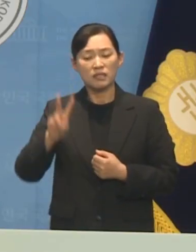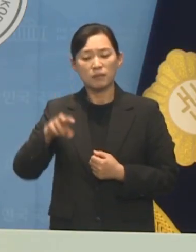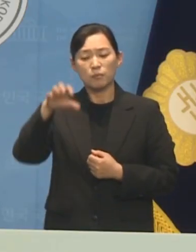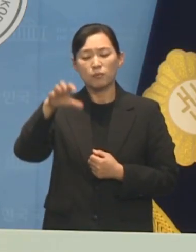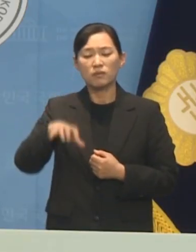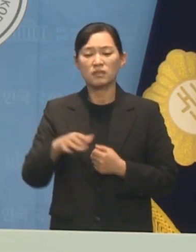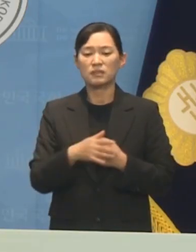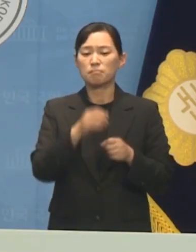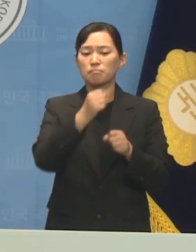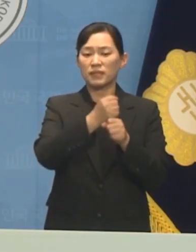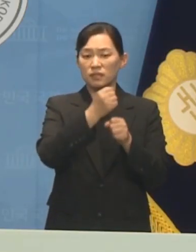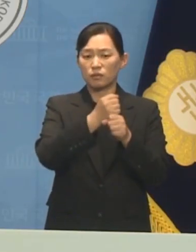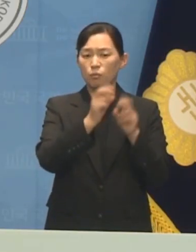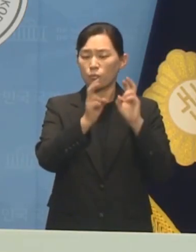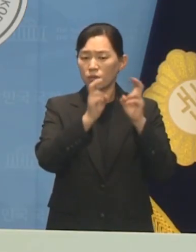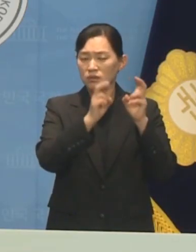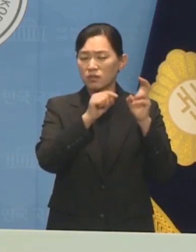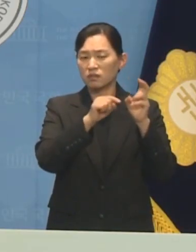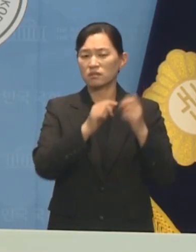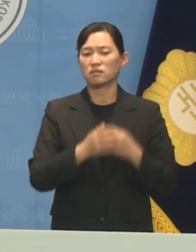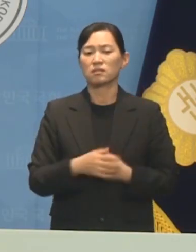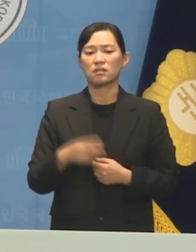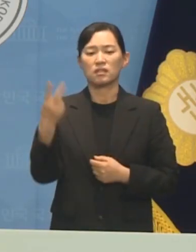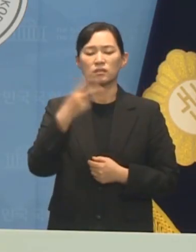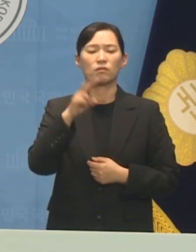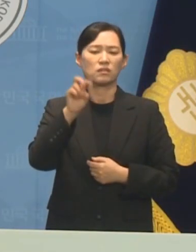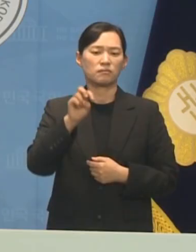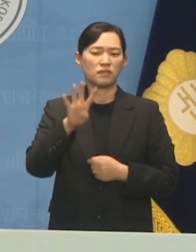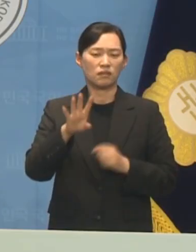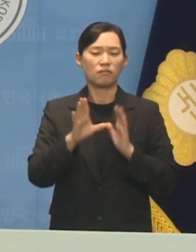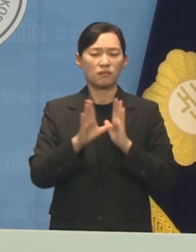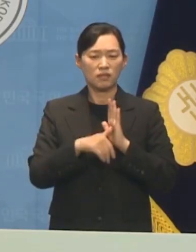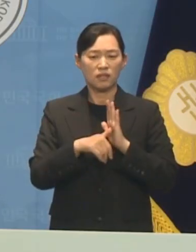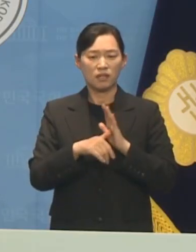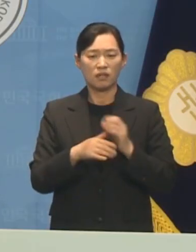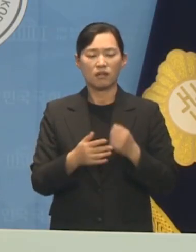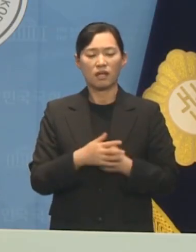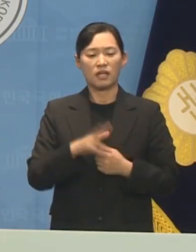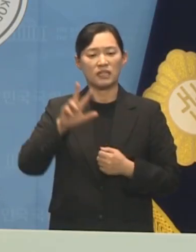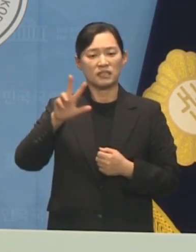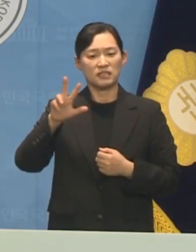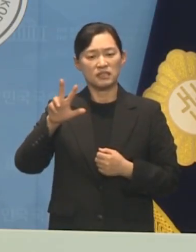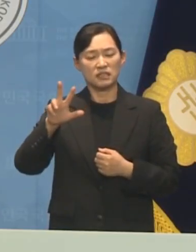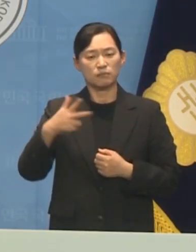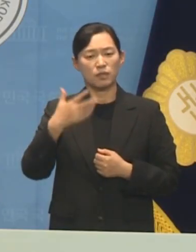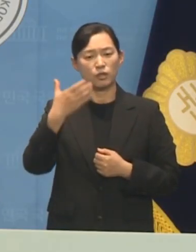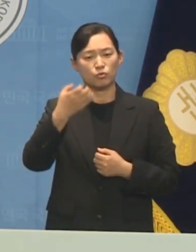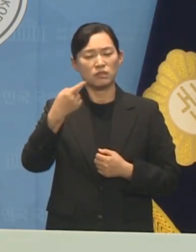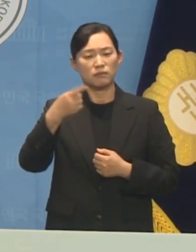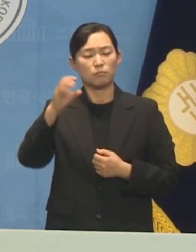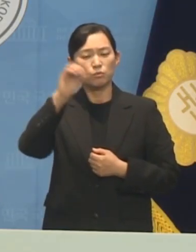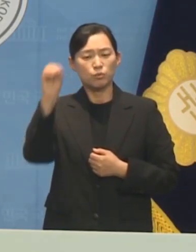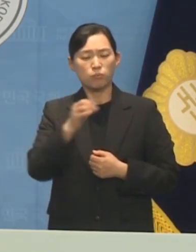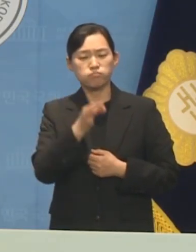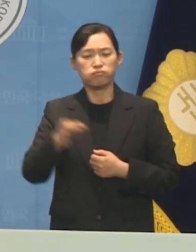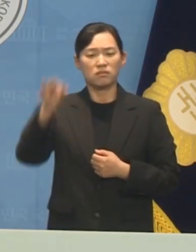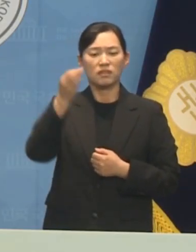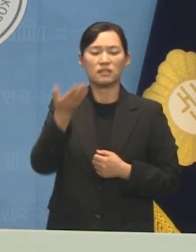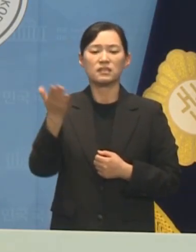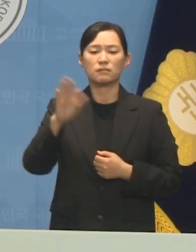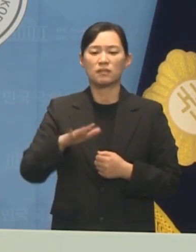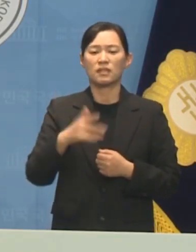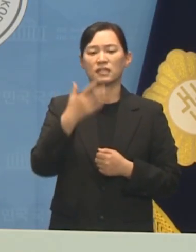베트남에 있는 제조 자회사인 MCM 비나는 2024년에 매출이 791%나 증가했지만